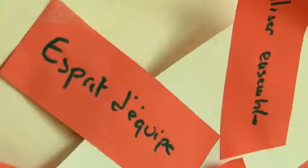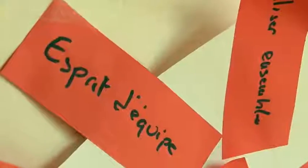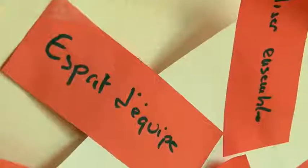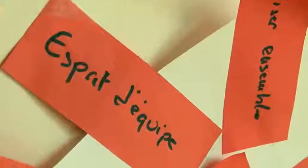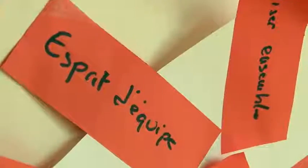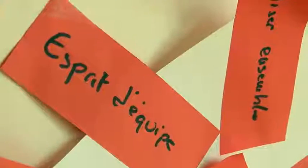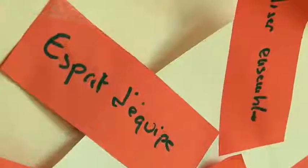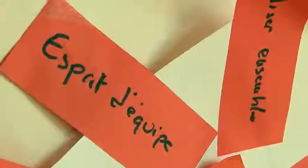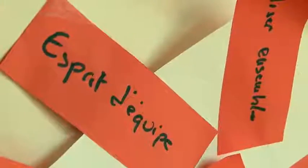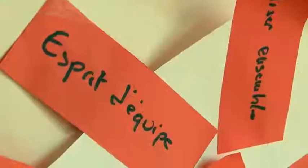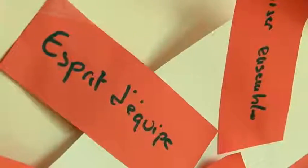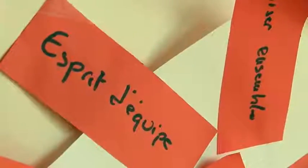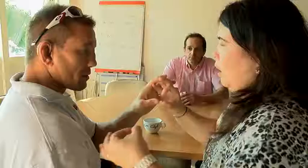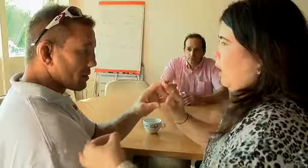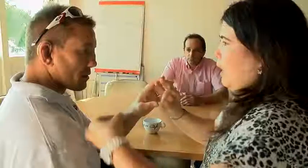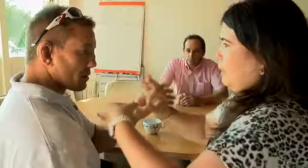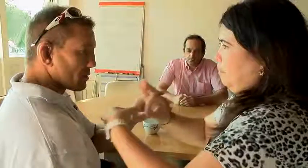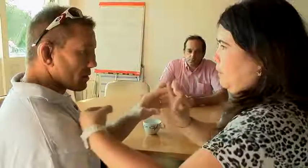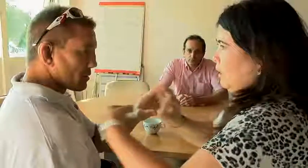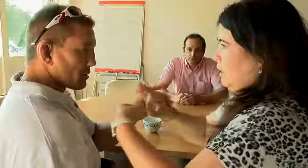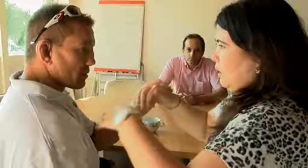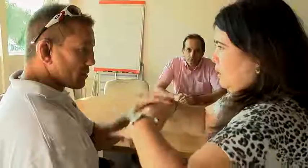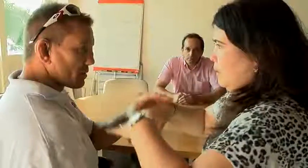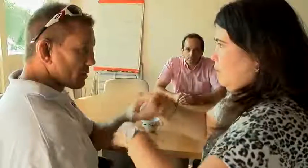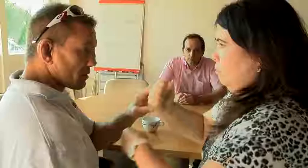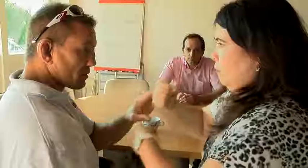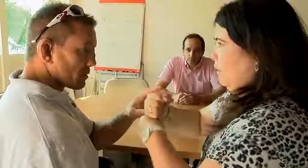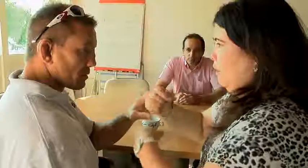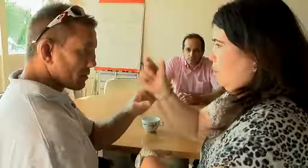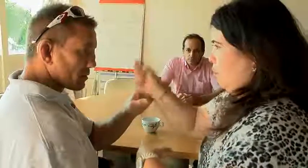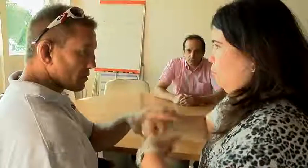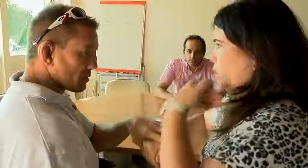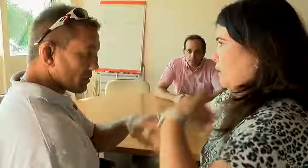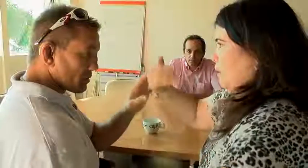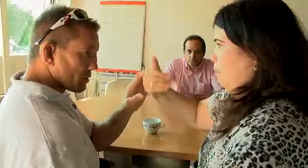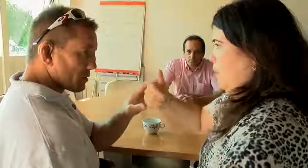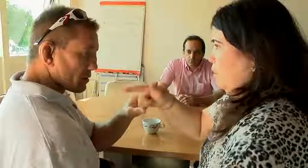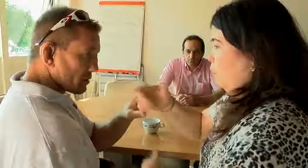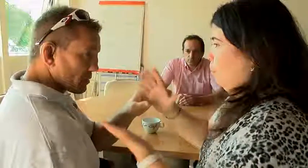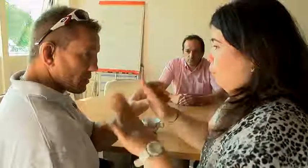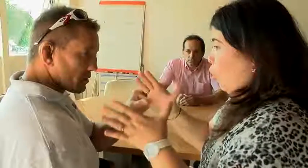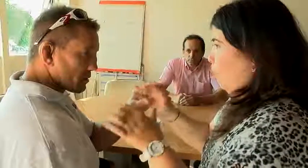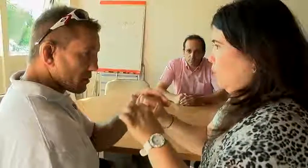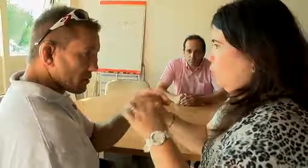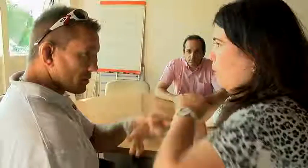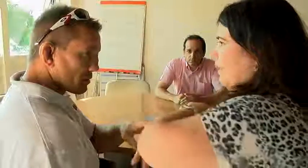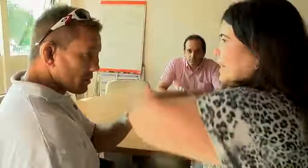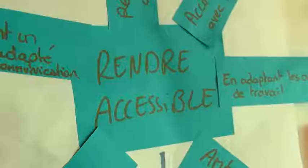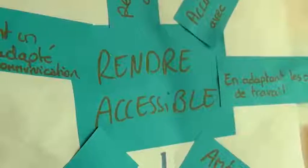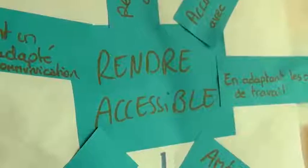travailler des personnes handicapées. Adapter ici le travail personnes handicapées, comment toi aider